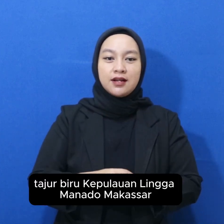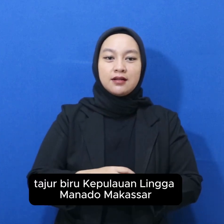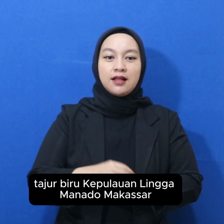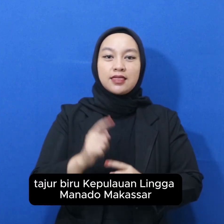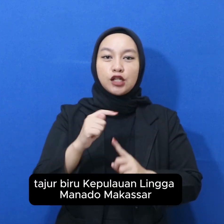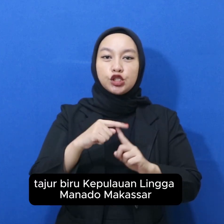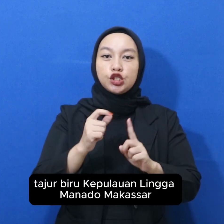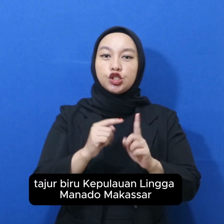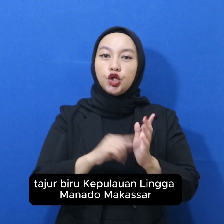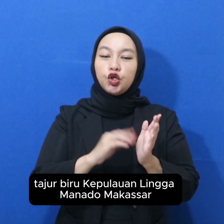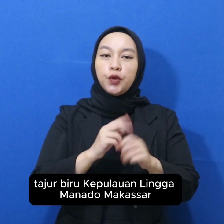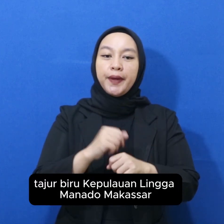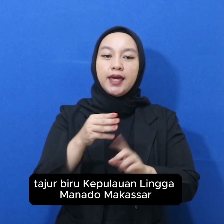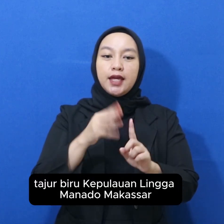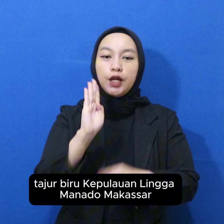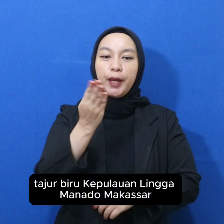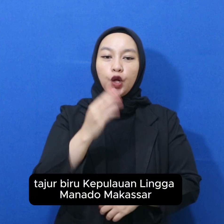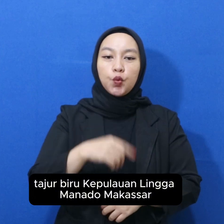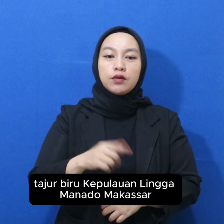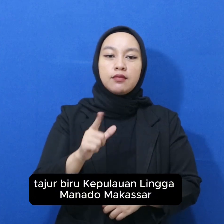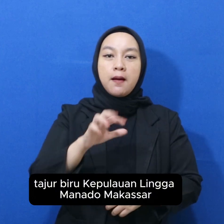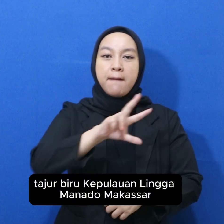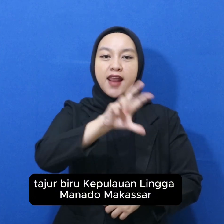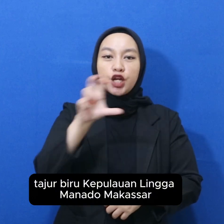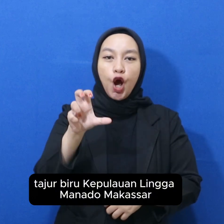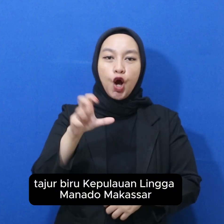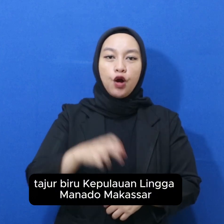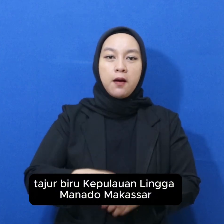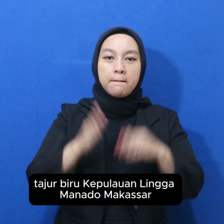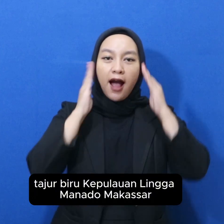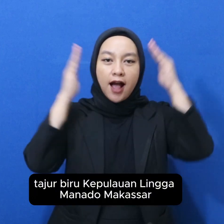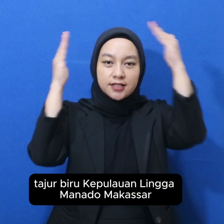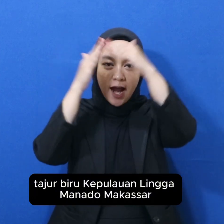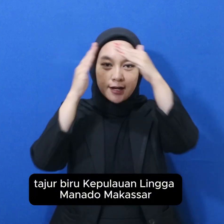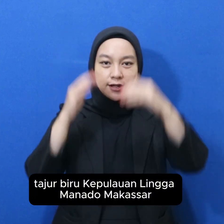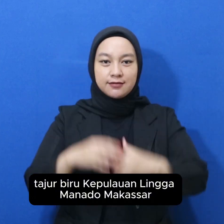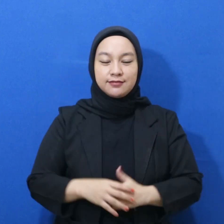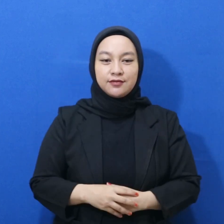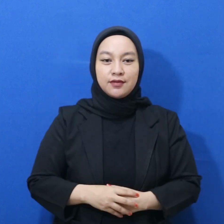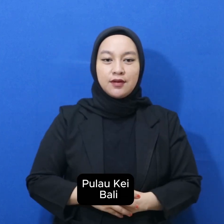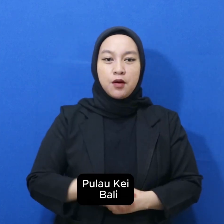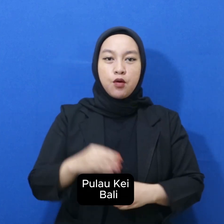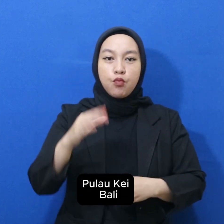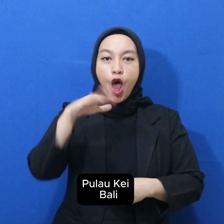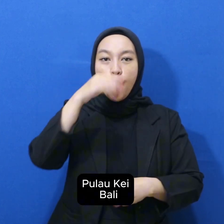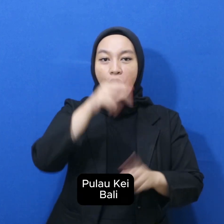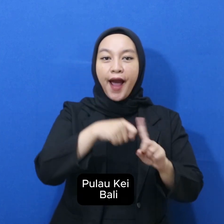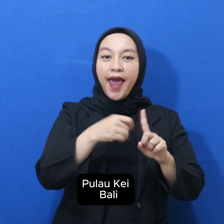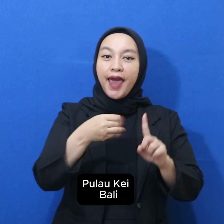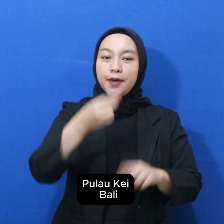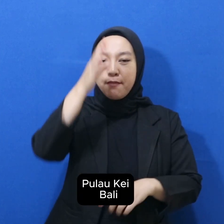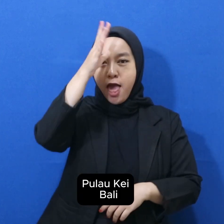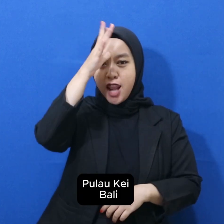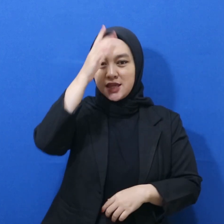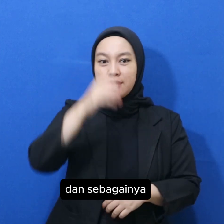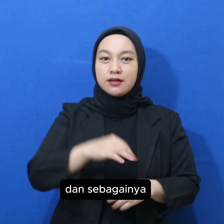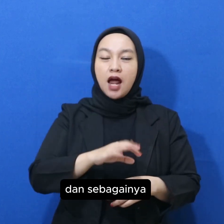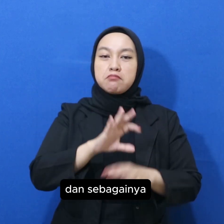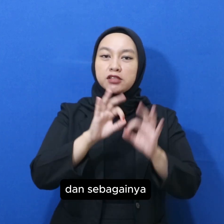Tajur Biru, Kepulauan Lingga, Manado, Makassar, Pulau K, Bali, dan